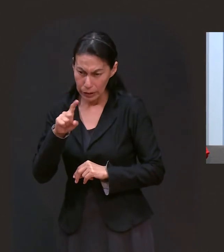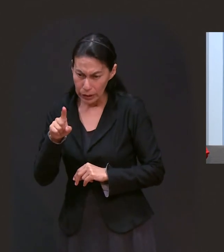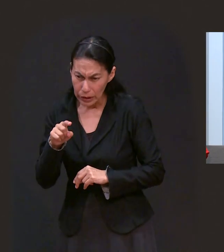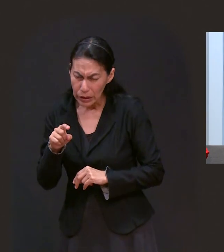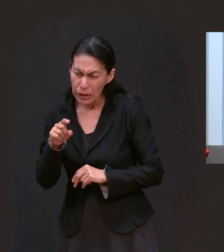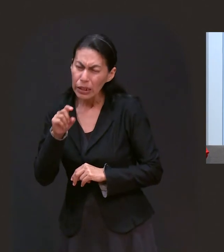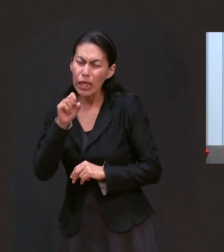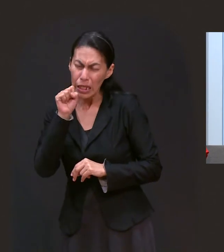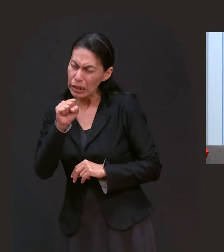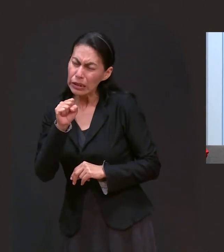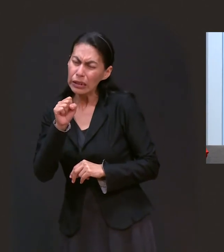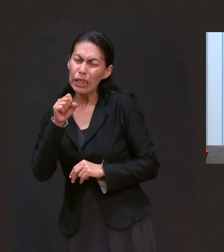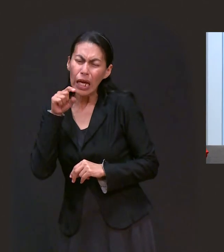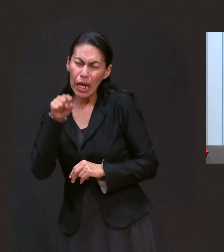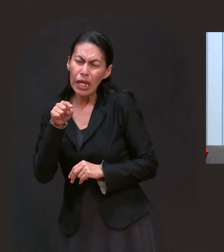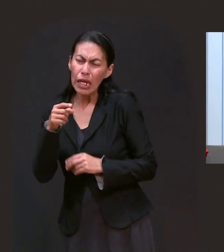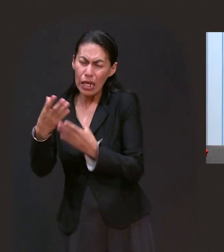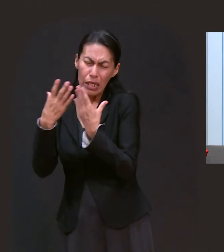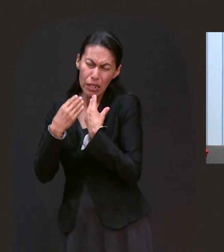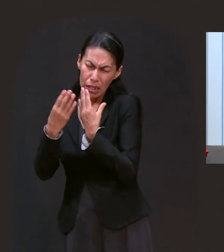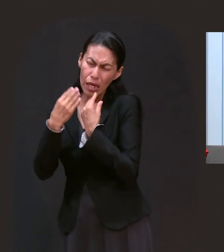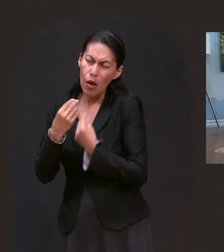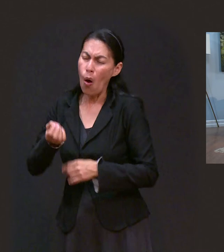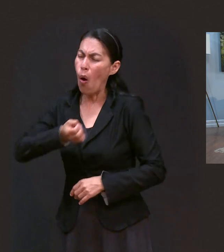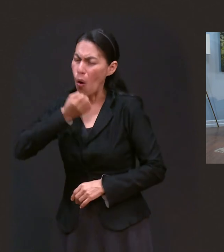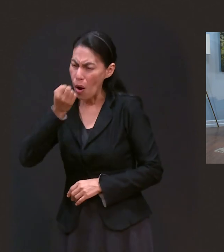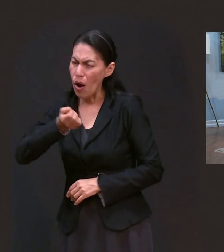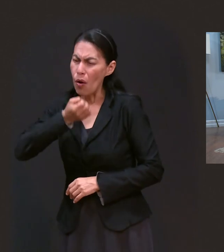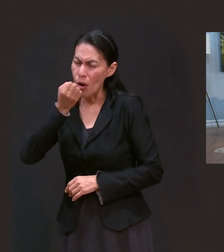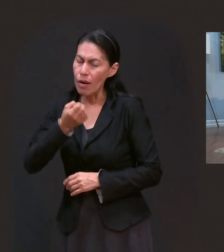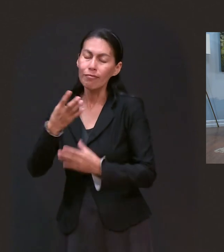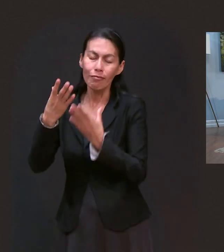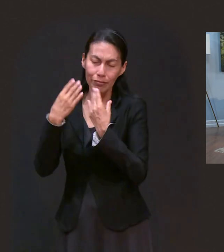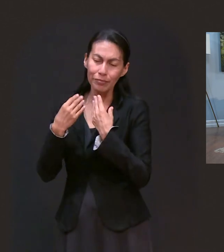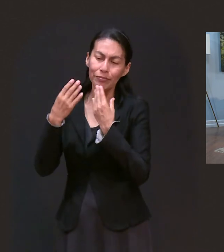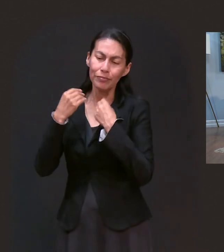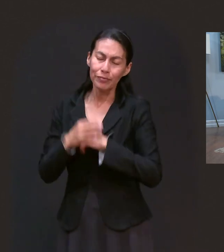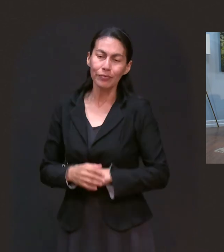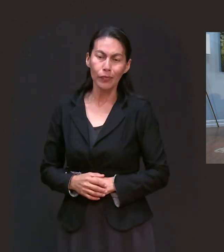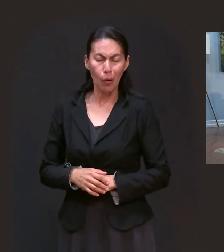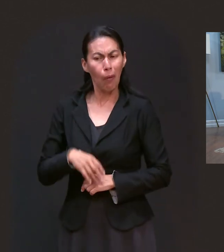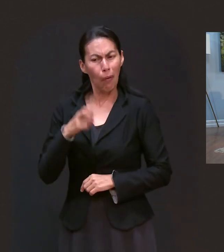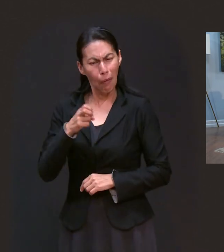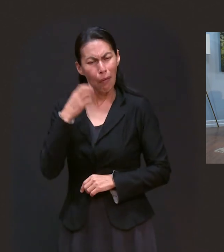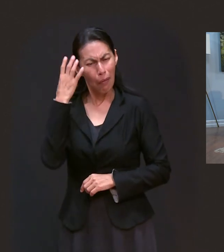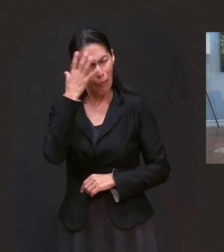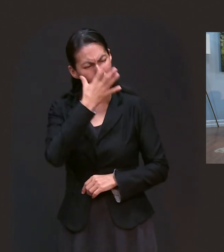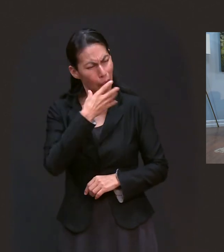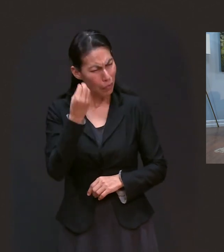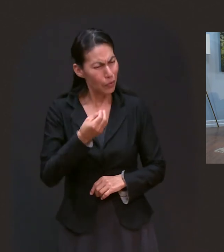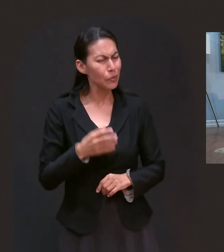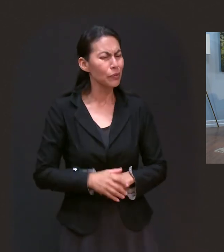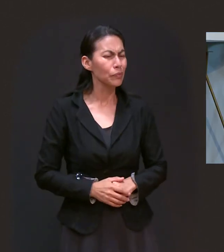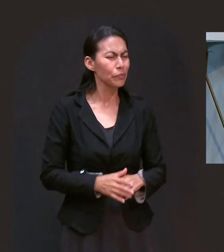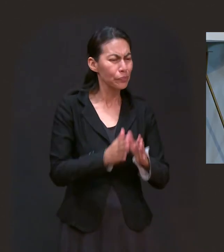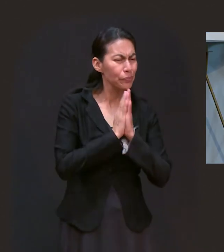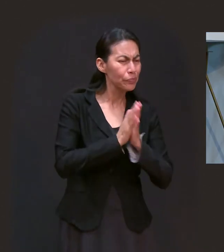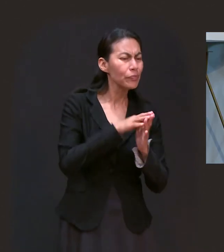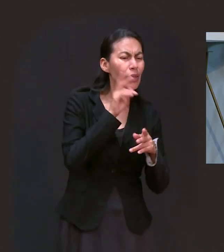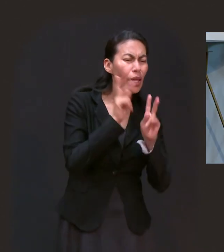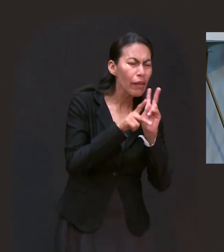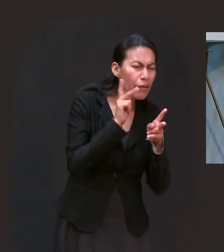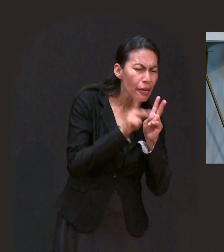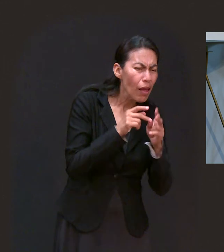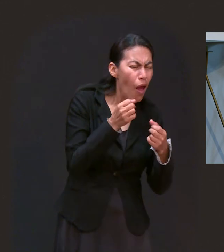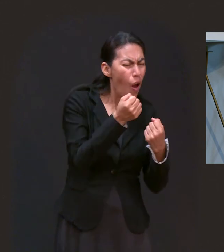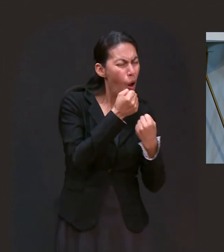enseñaron a orar así que maravilloso maravilloso y cuéntenos